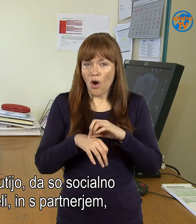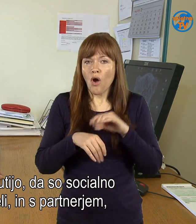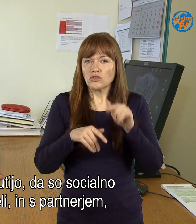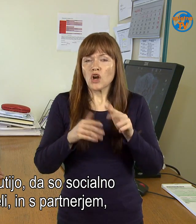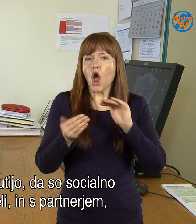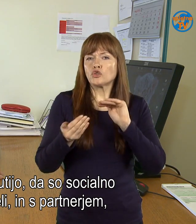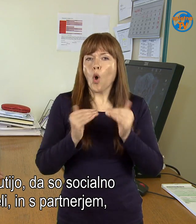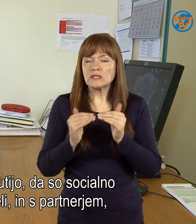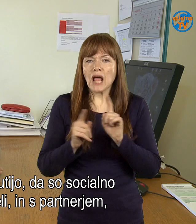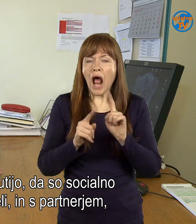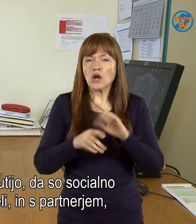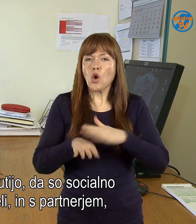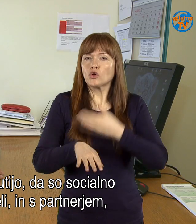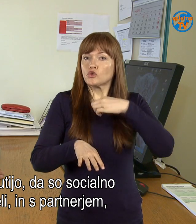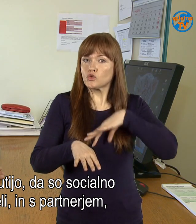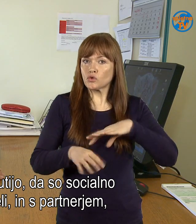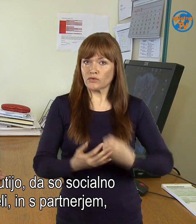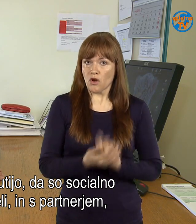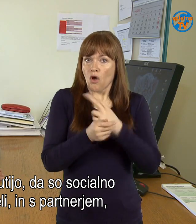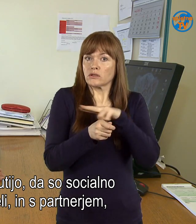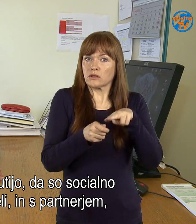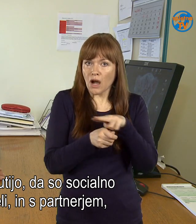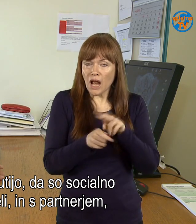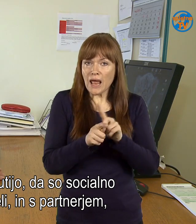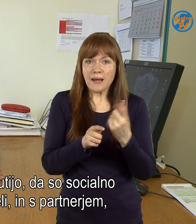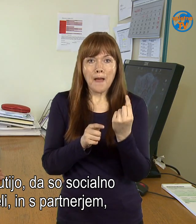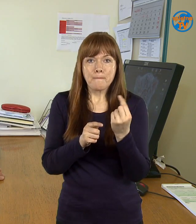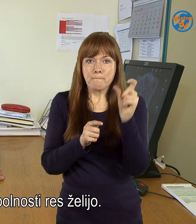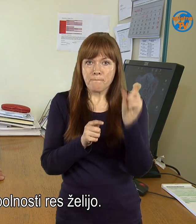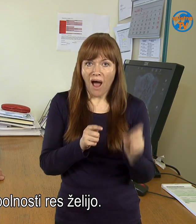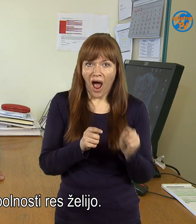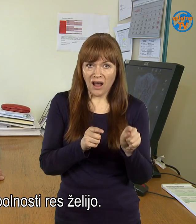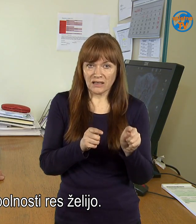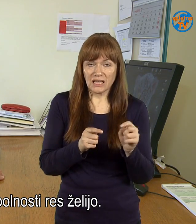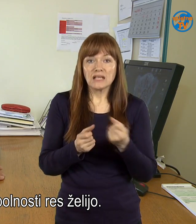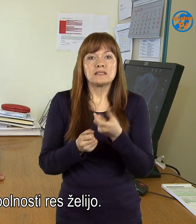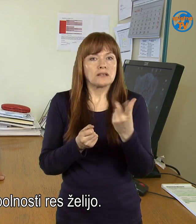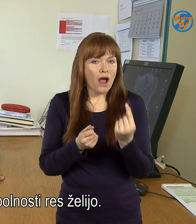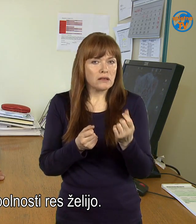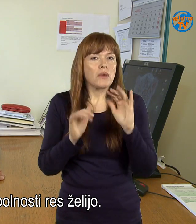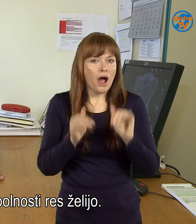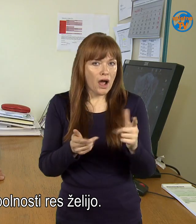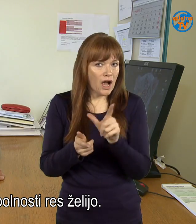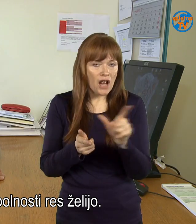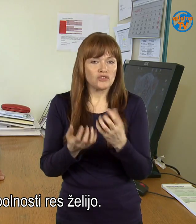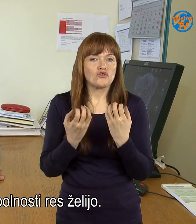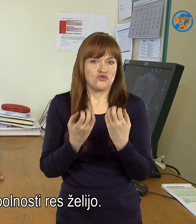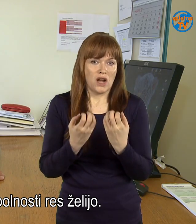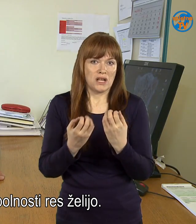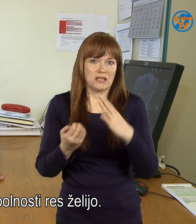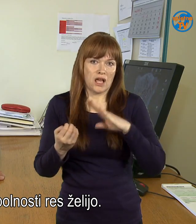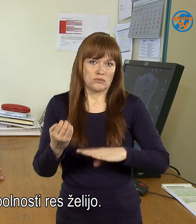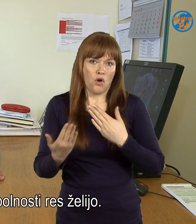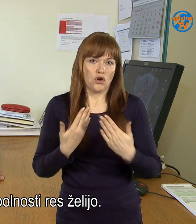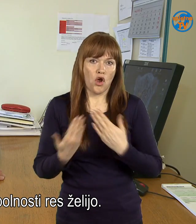čutijo, da so socialno in čustveno zreli in s partnerjem, s katerim si spolnosti res